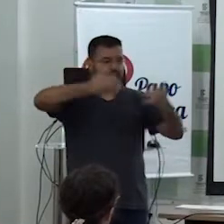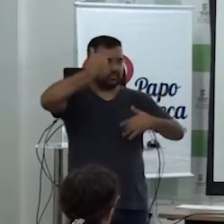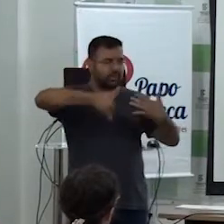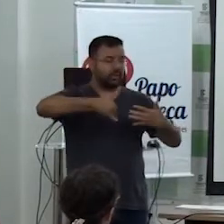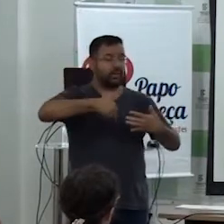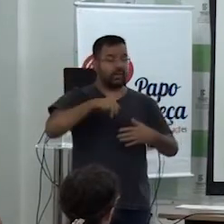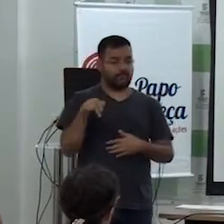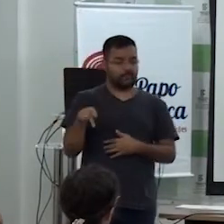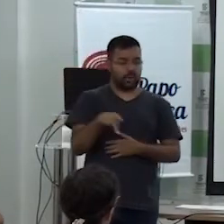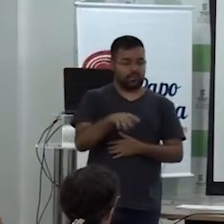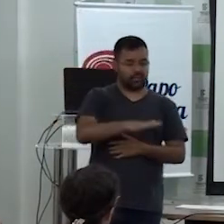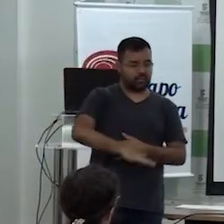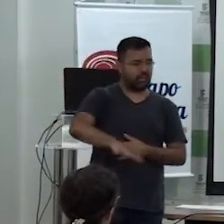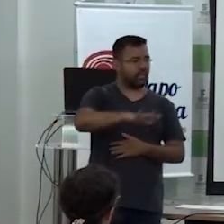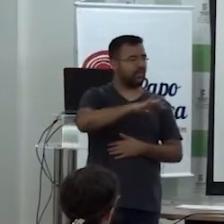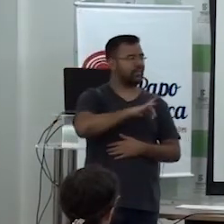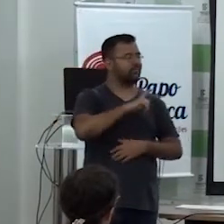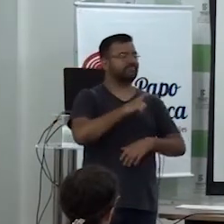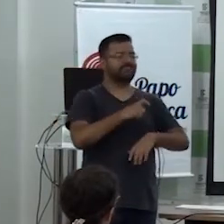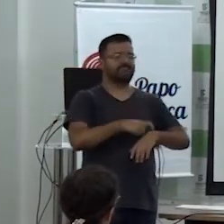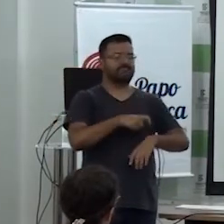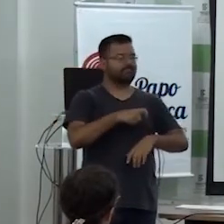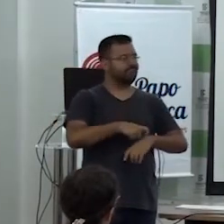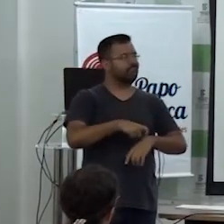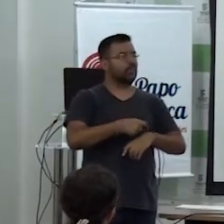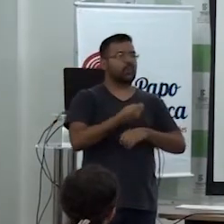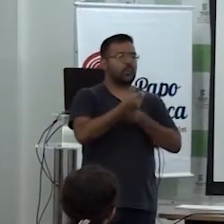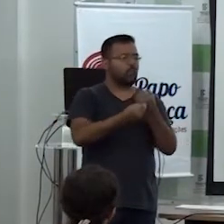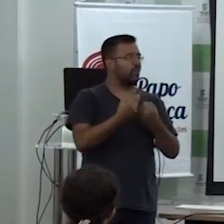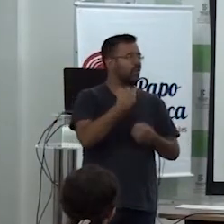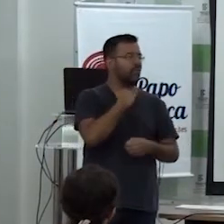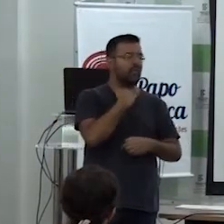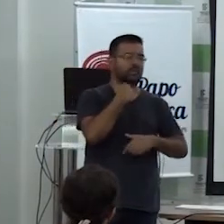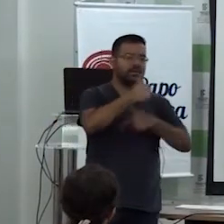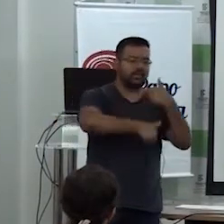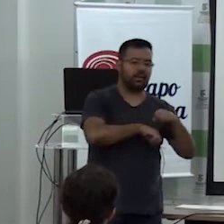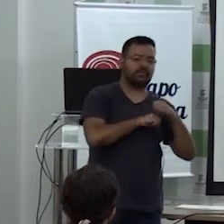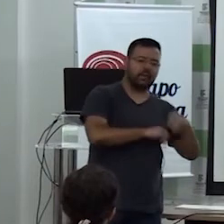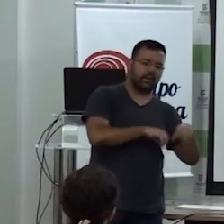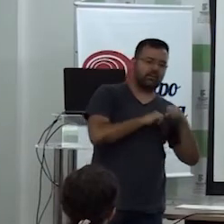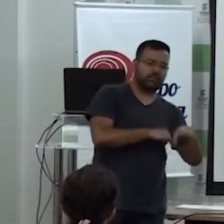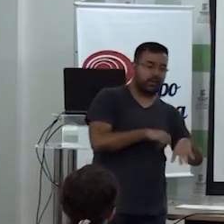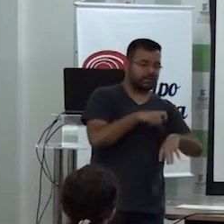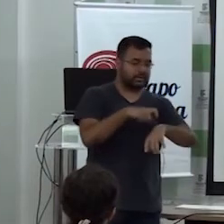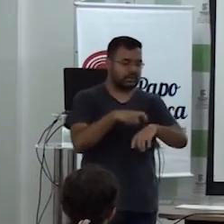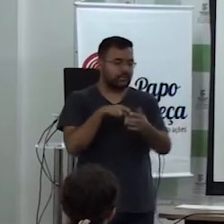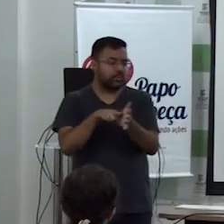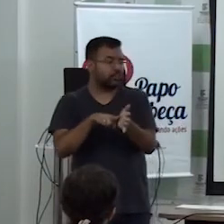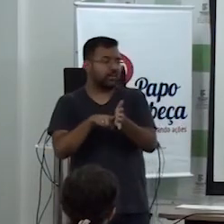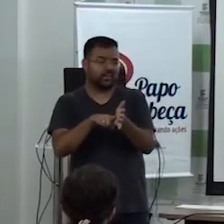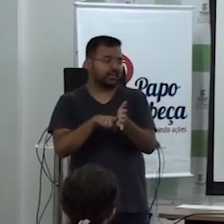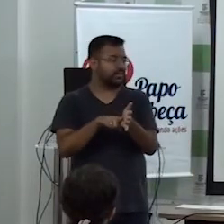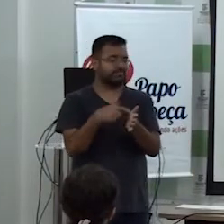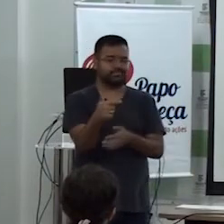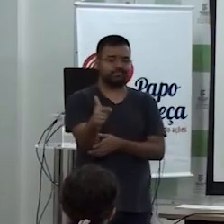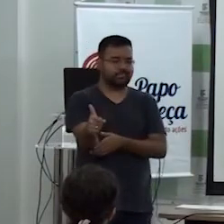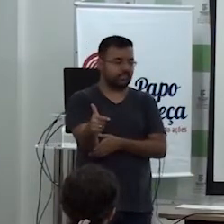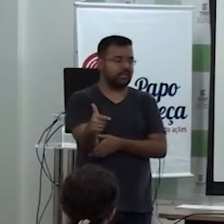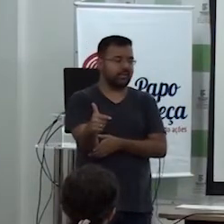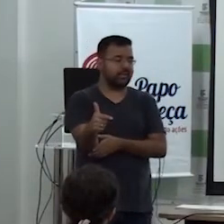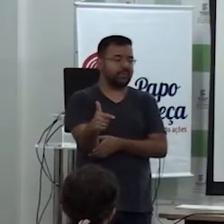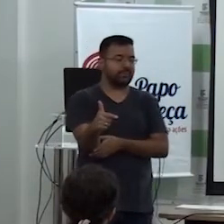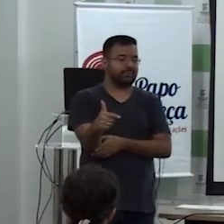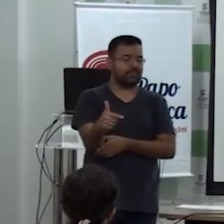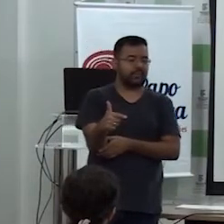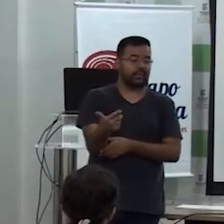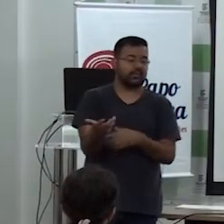nossos docentes, às vezes, eles não têm tempo, né, de se dedicar à pesquisa em horários extra, fora do horário de trabalho. Então,